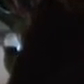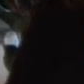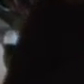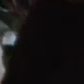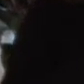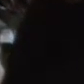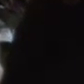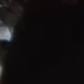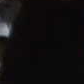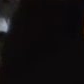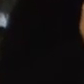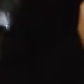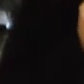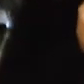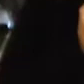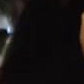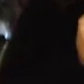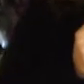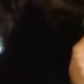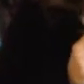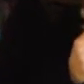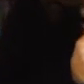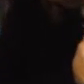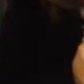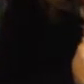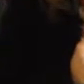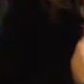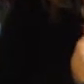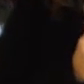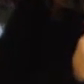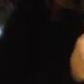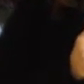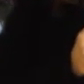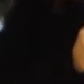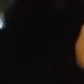a partir de mañana, con esta tercera jornada.